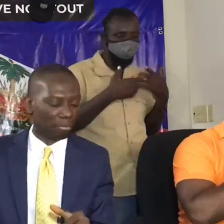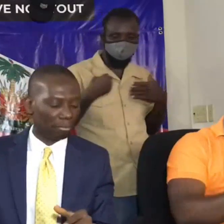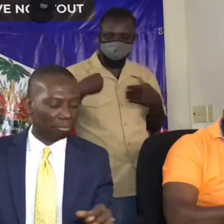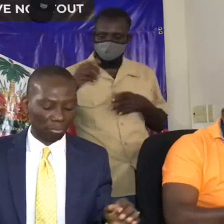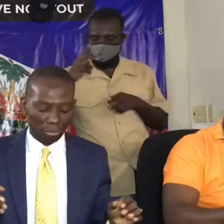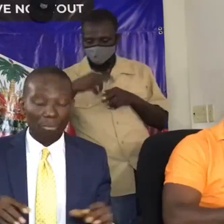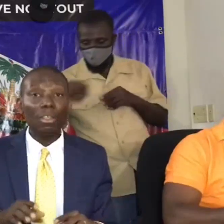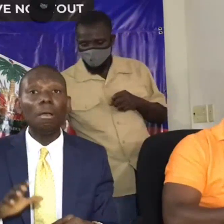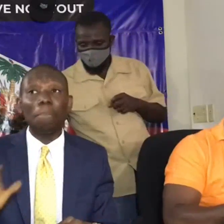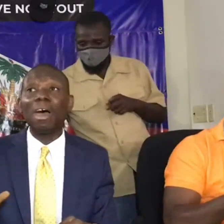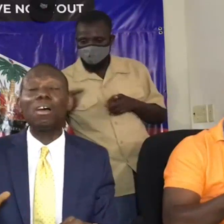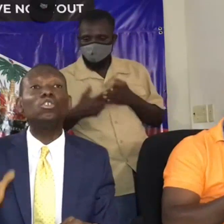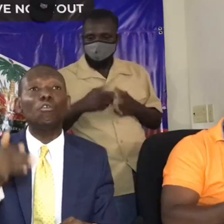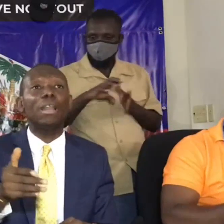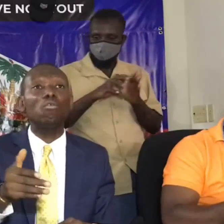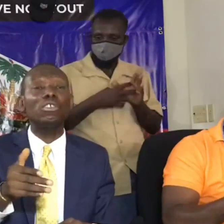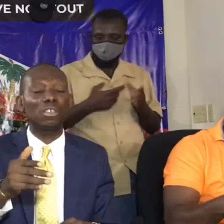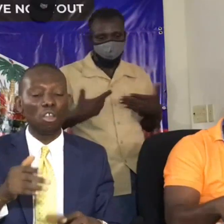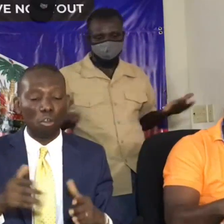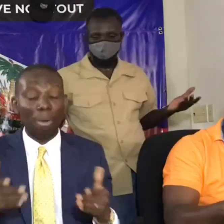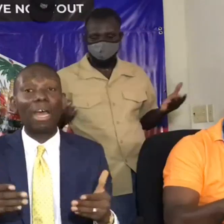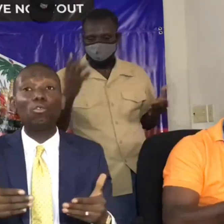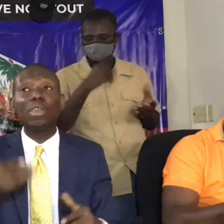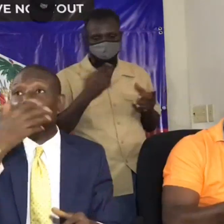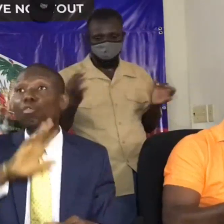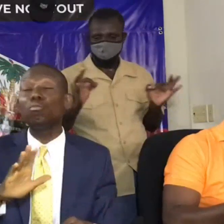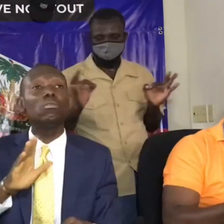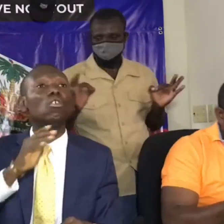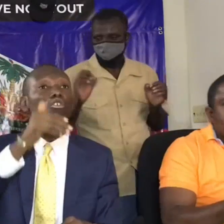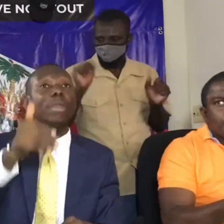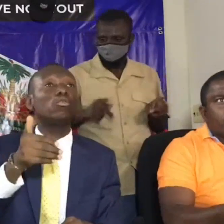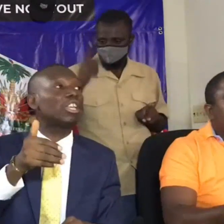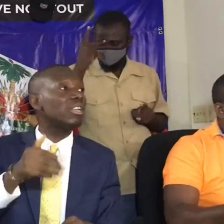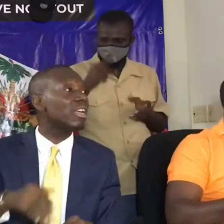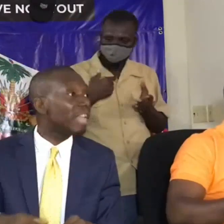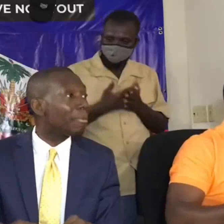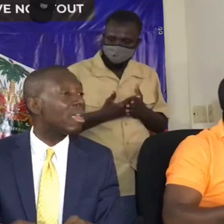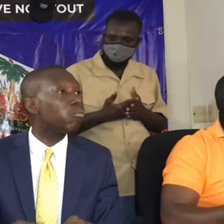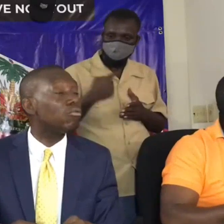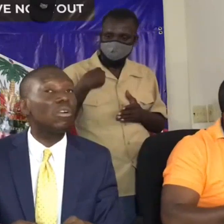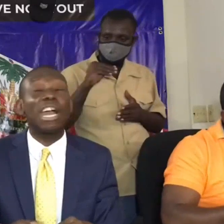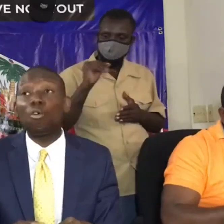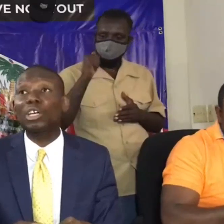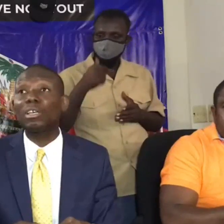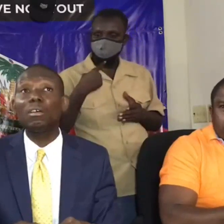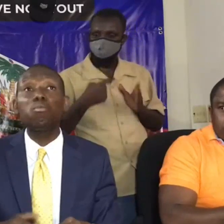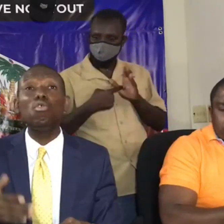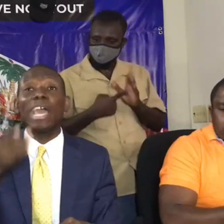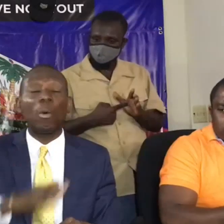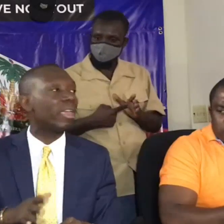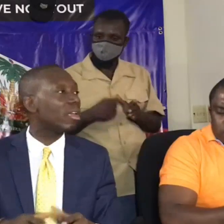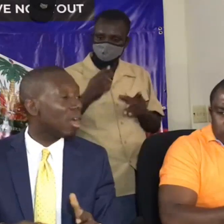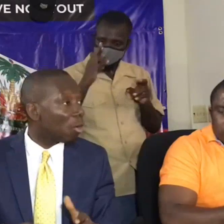fait par Jovenel Moïse. Donc par là, tout nous inviter tout le monde, semaine prochaine, Nabguin pour nous rencontrer,